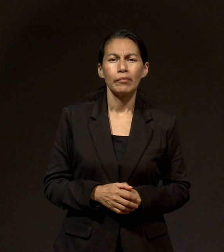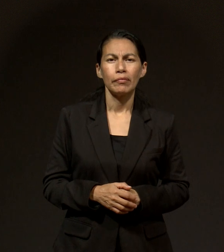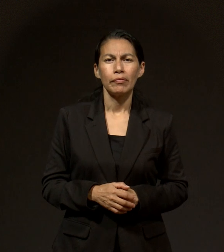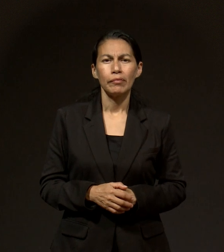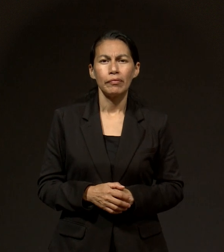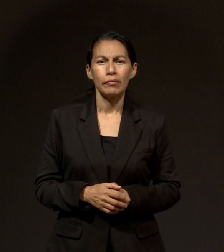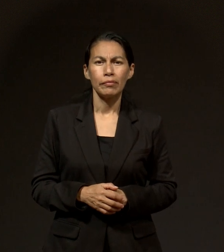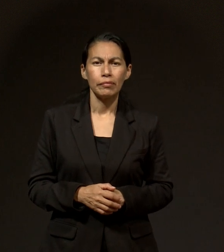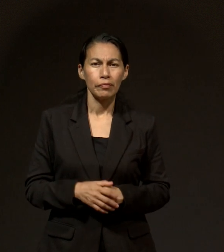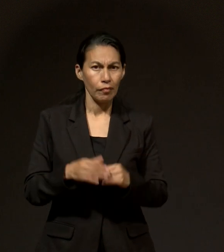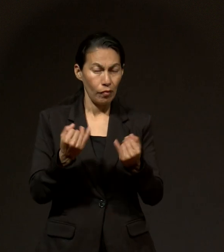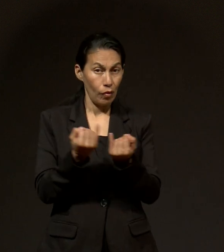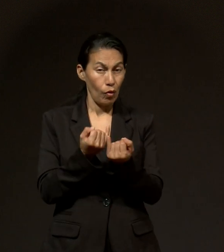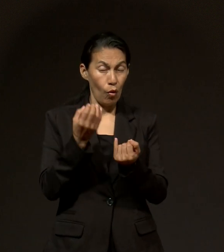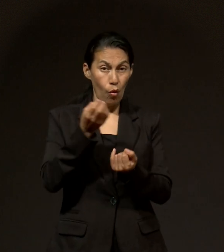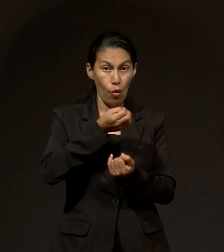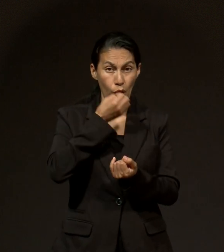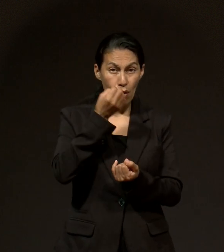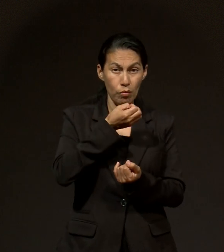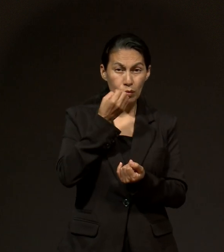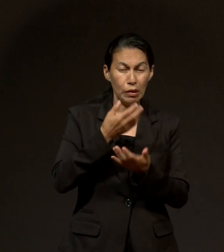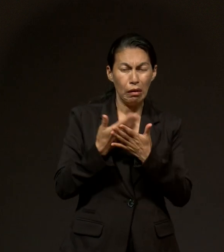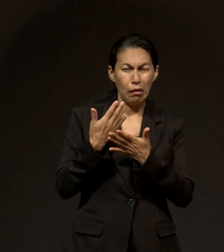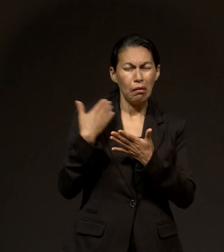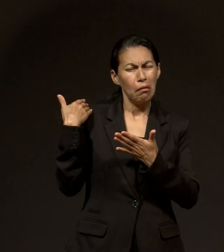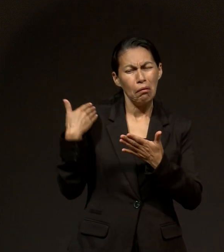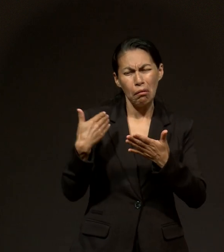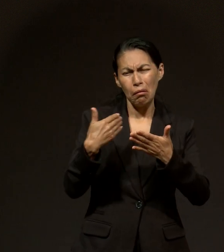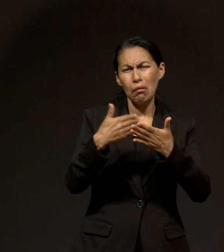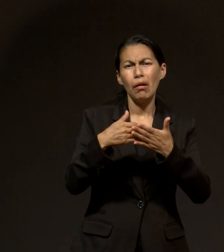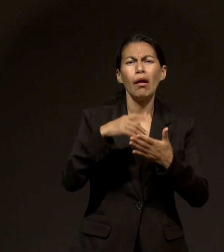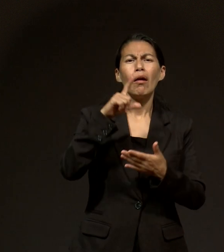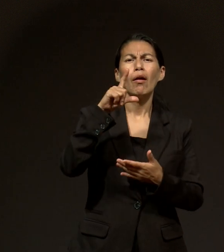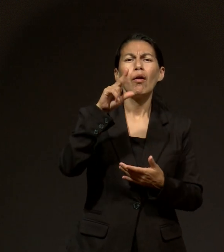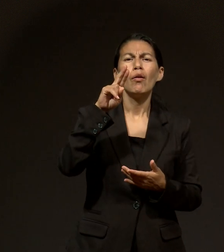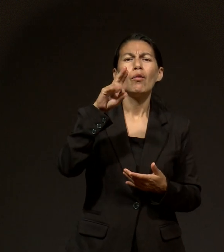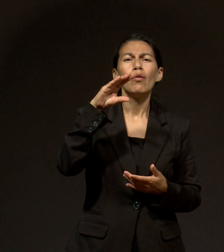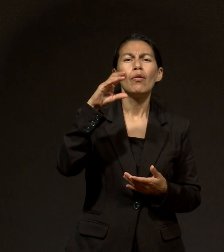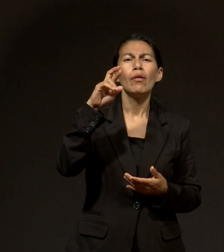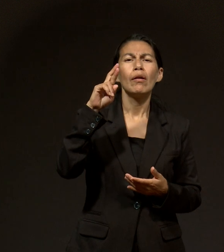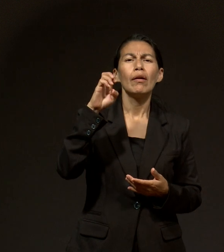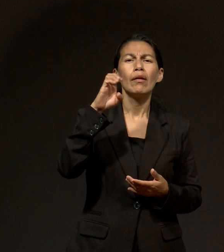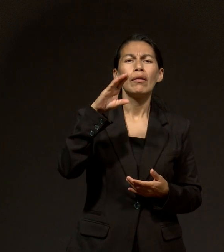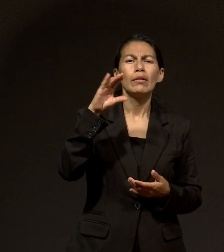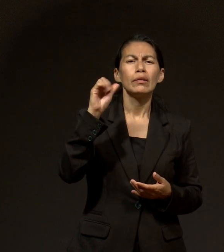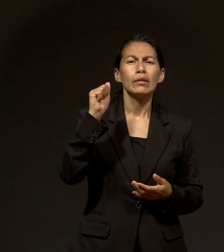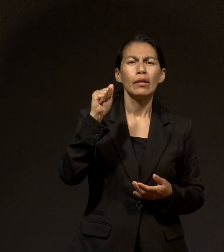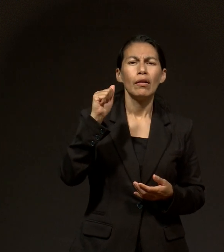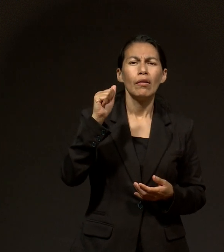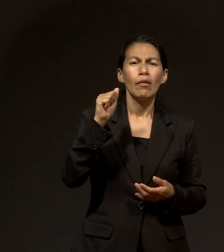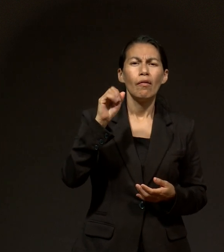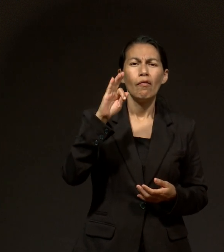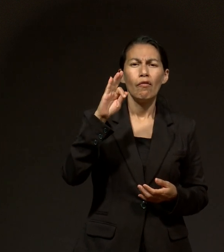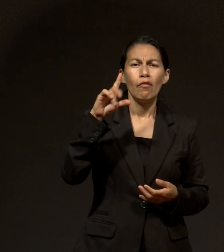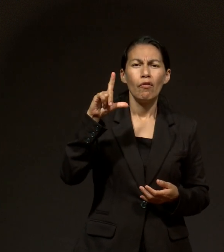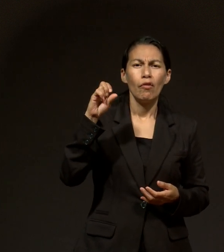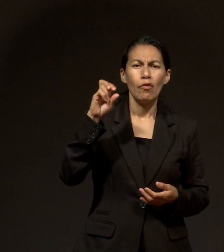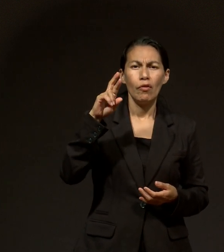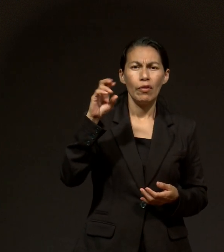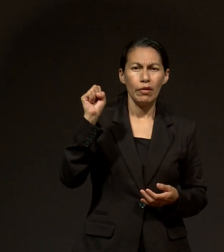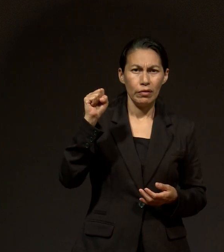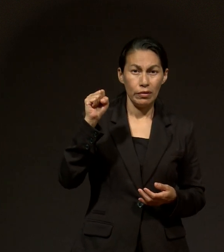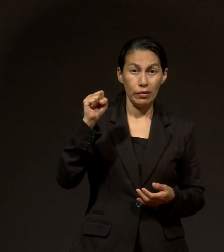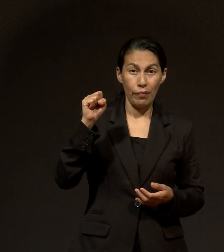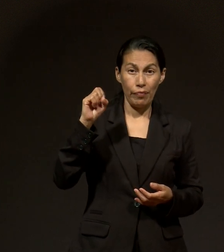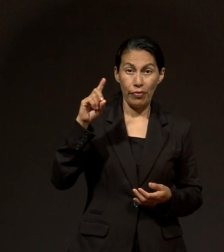hemos estado orando por Lucrecia Flores de Girón Ella es una venezolana